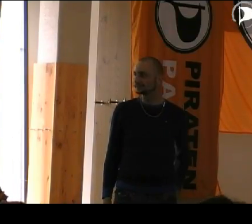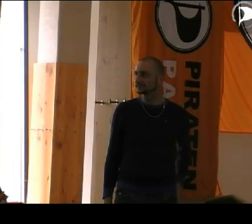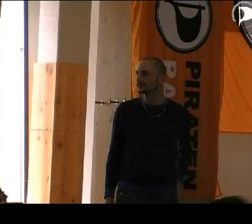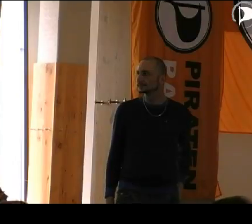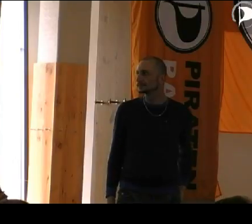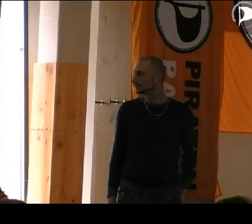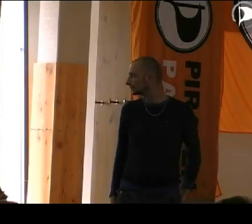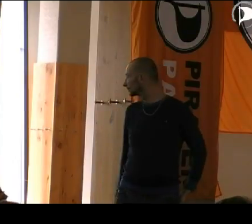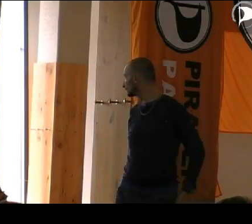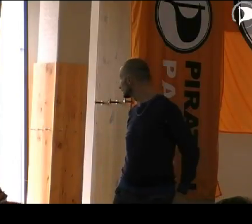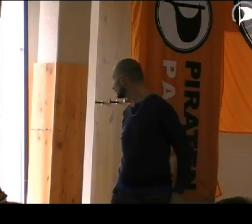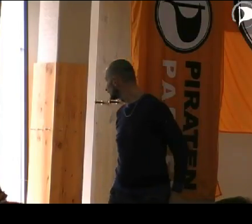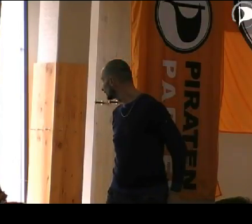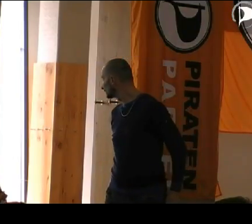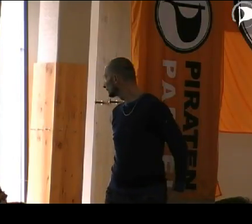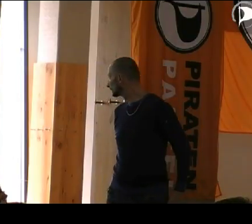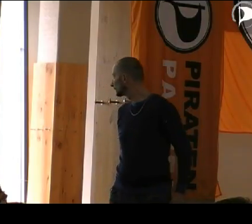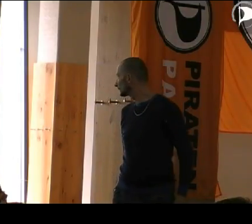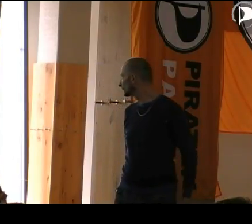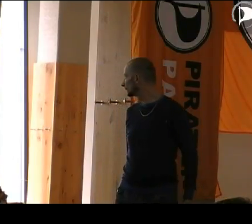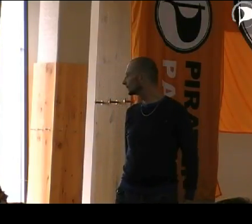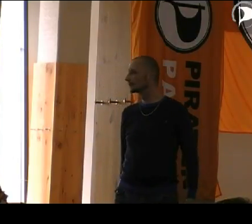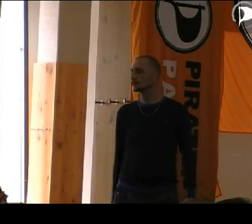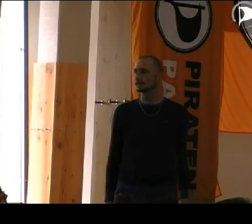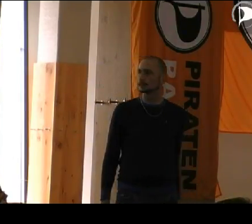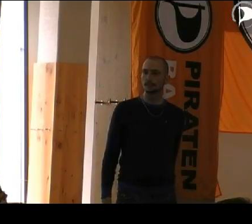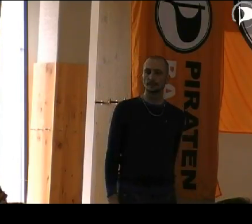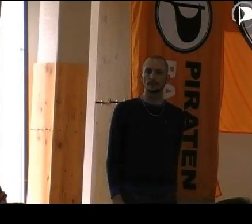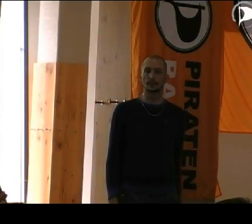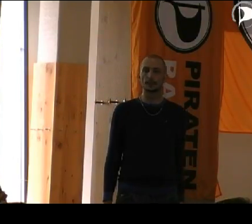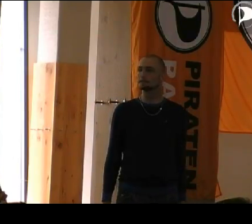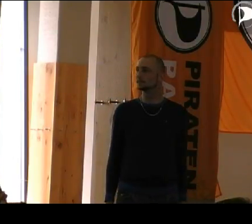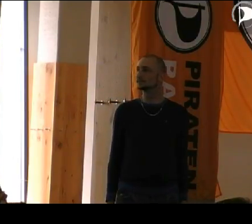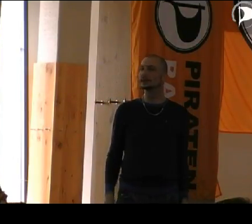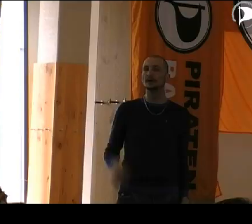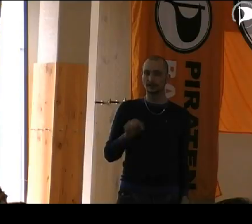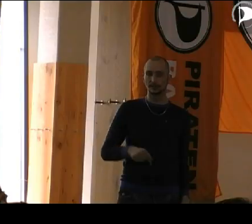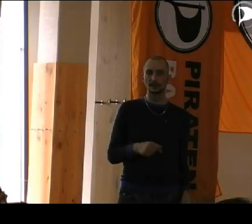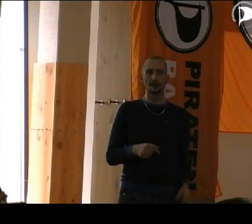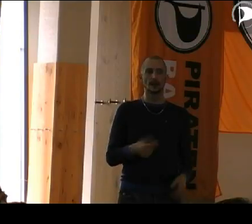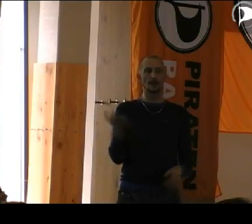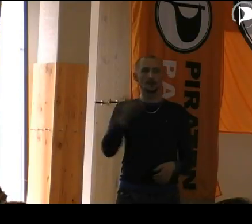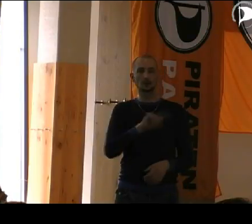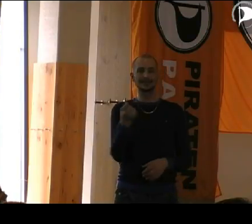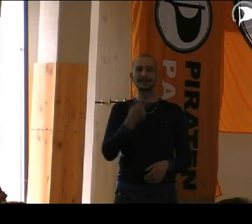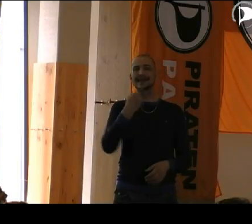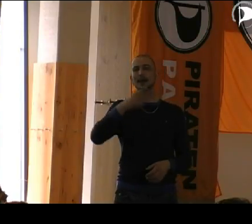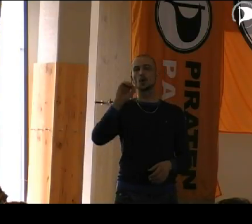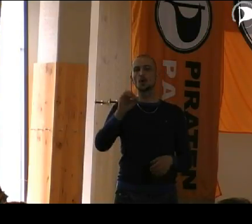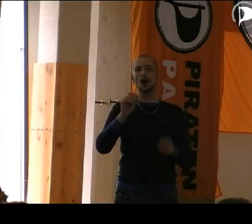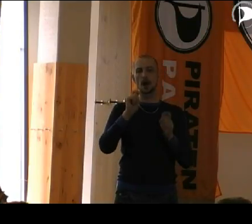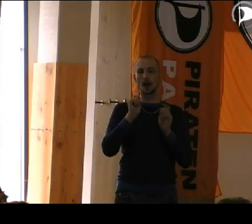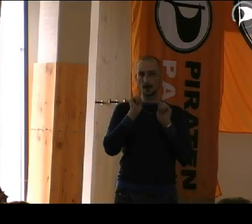aber er ist alt aussehen ist laut richtig das kompendium zu erklären lustig für den